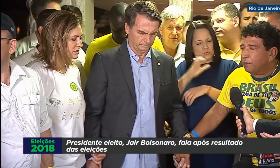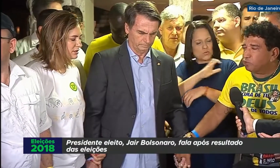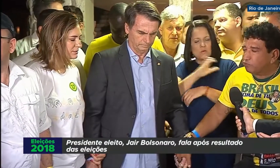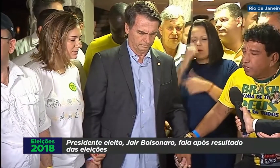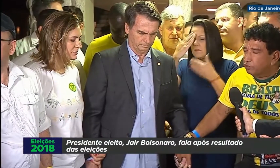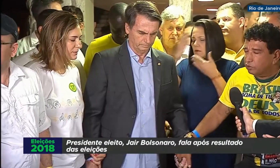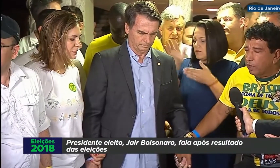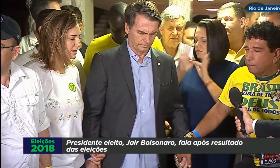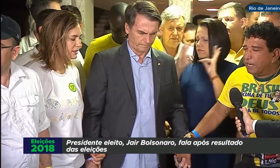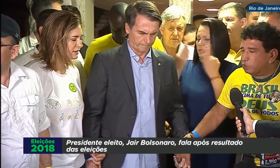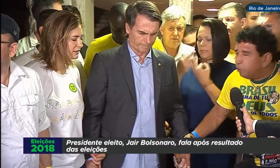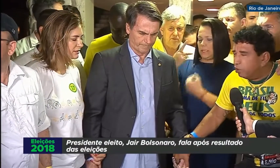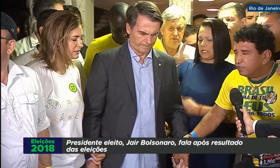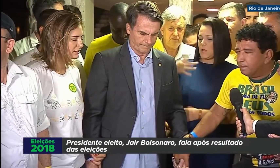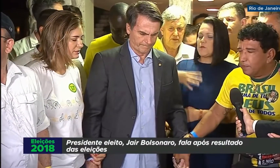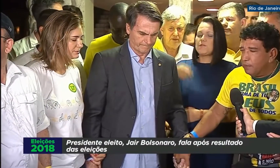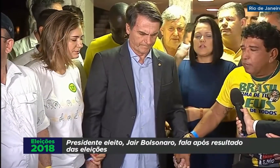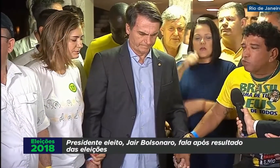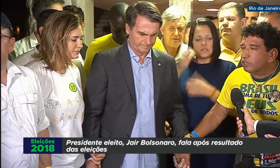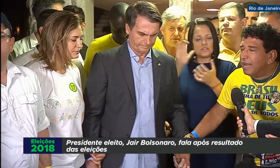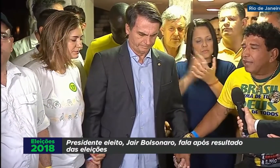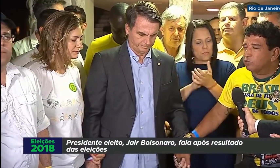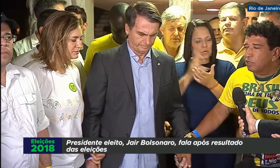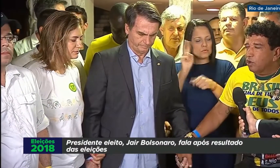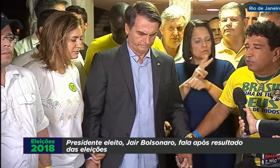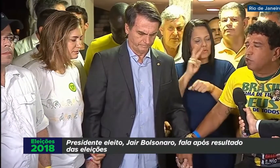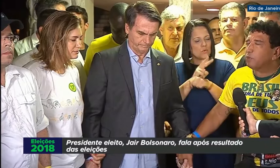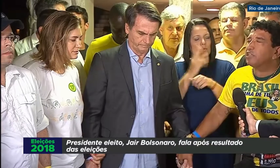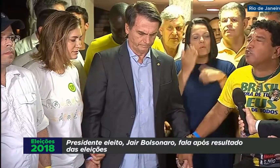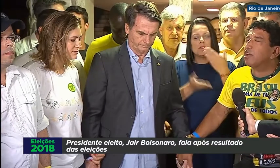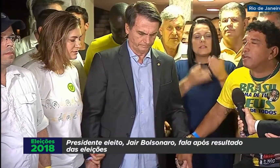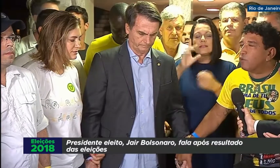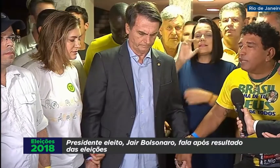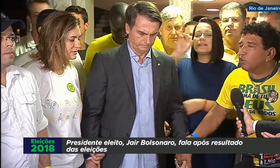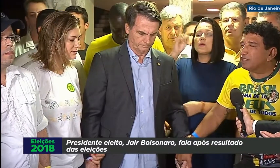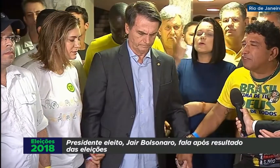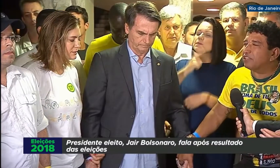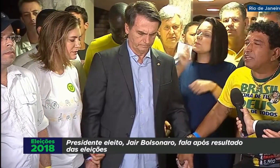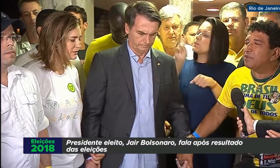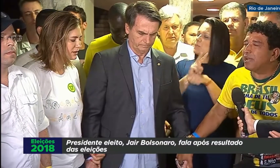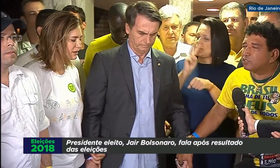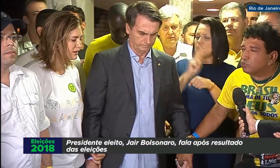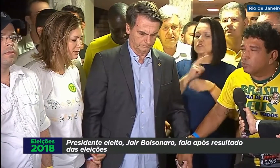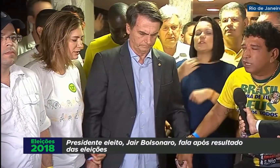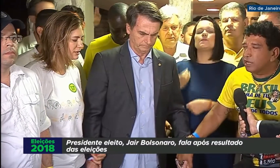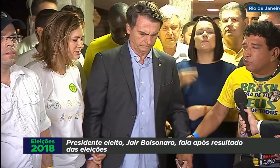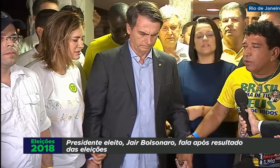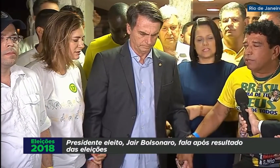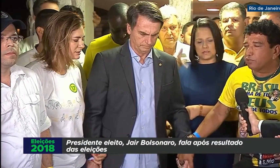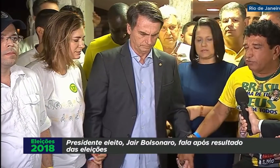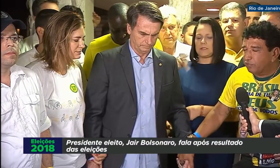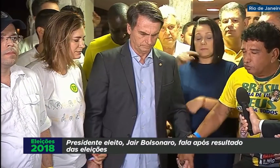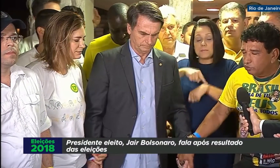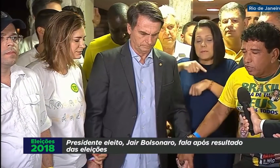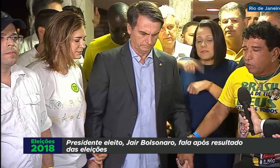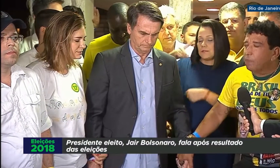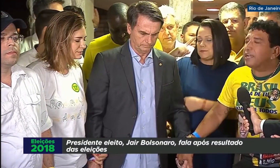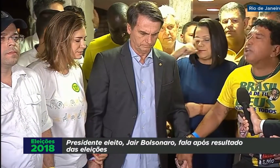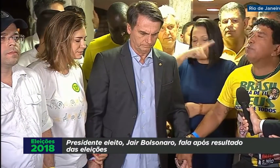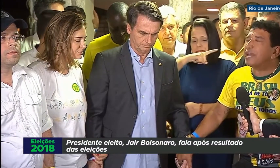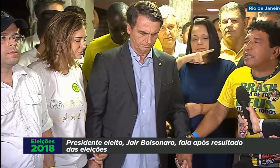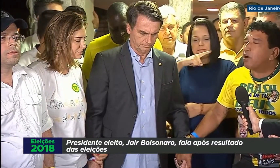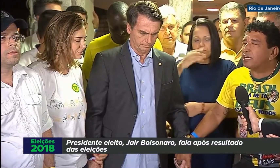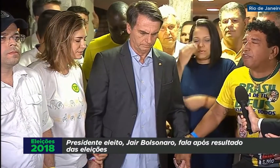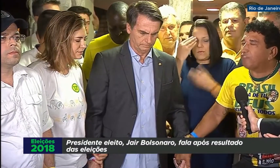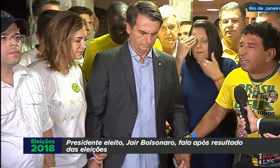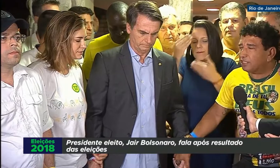família dele, pelos filhos, pela esposa, pelo cuidado. Ó Deus, porque se tornaram guardiões da vida dele mais que nunca, num momento difícil.